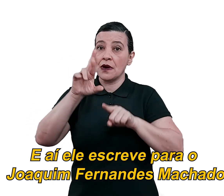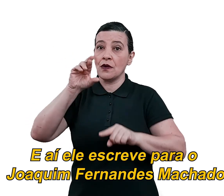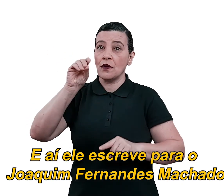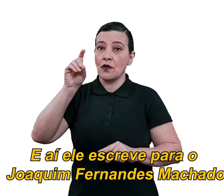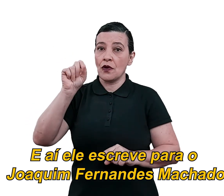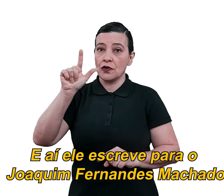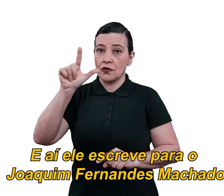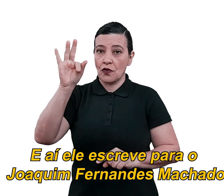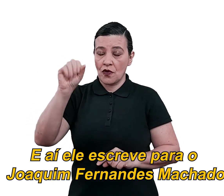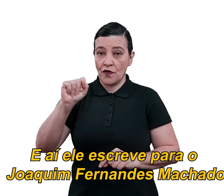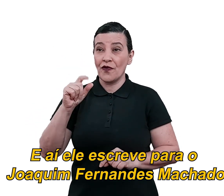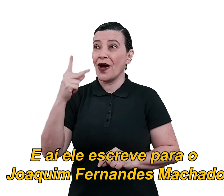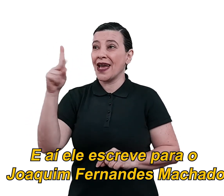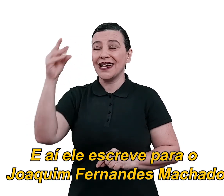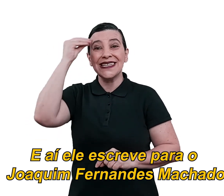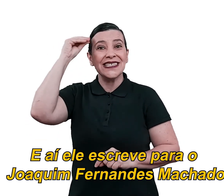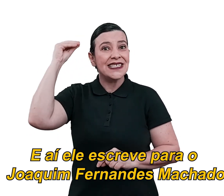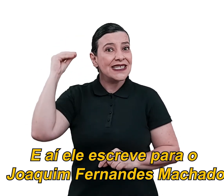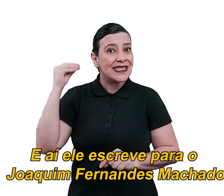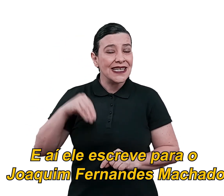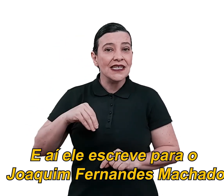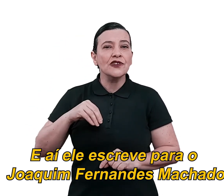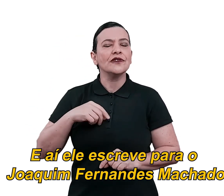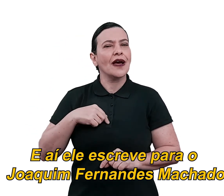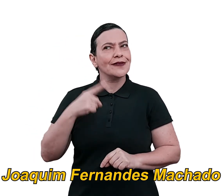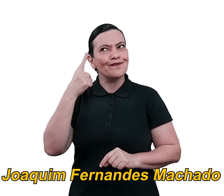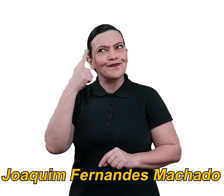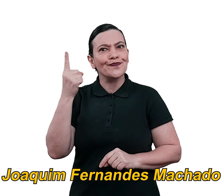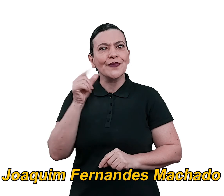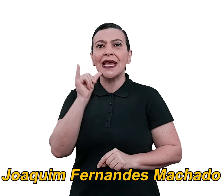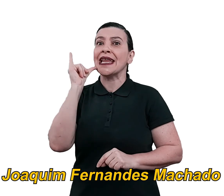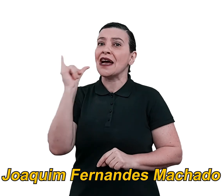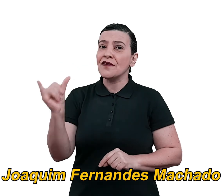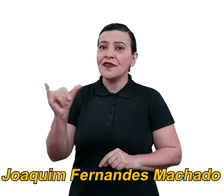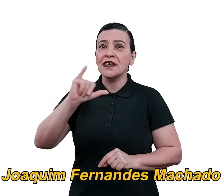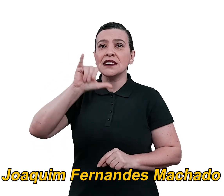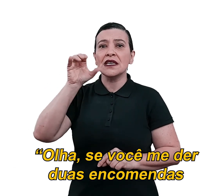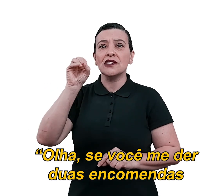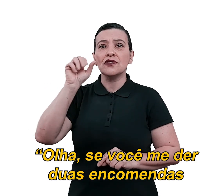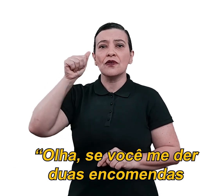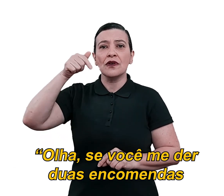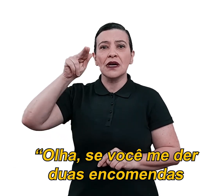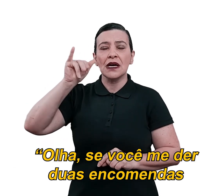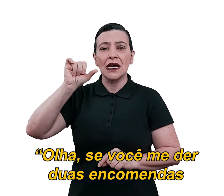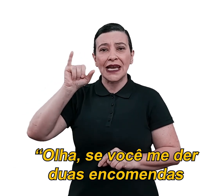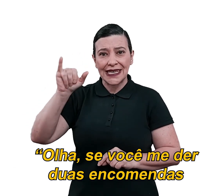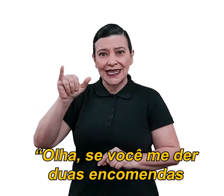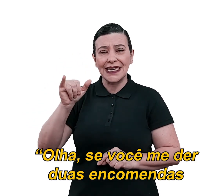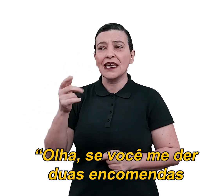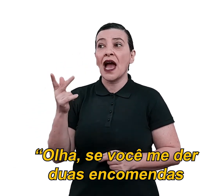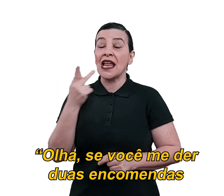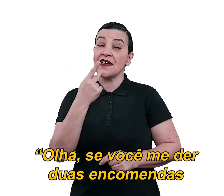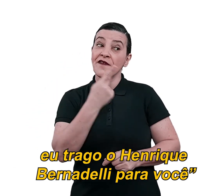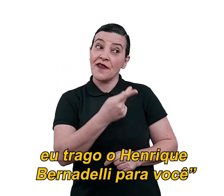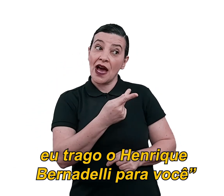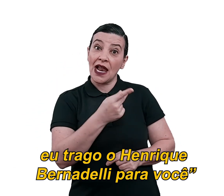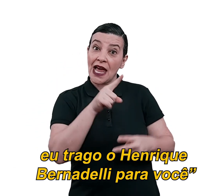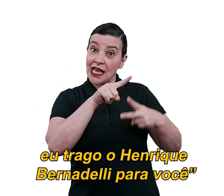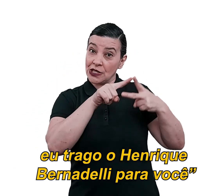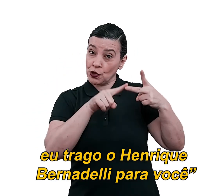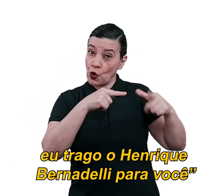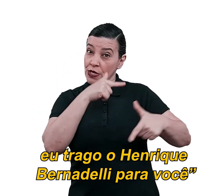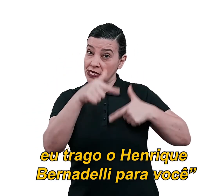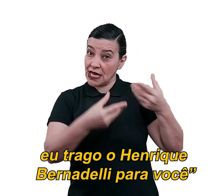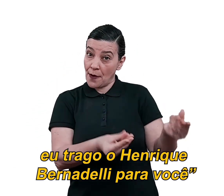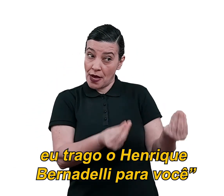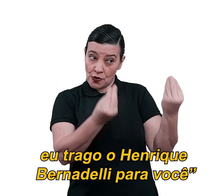trás. E aí ele escreve para o Joaquim Fernandes Machado. E o Joaquim Fernandes Machado fala, olha, se você me der 2 encomendas, eu